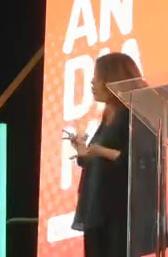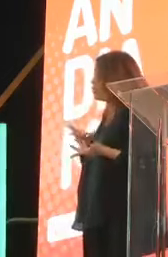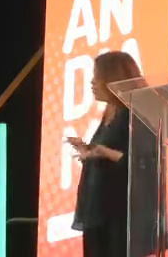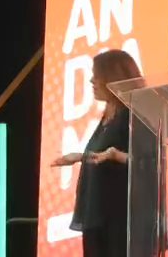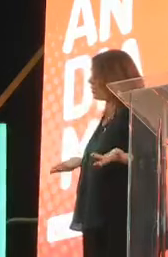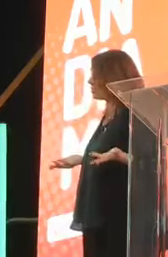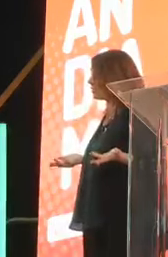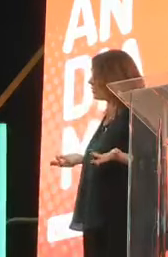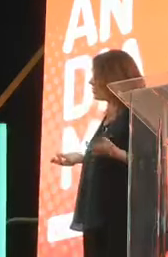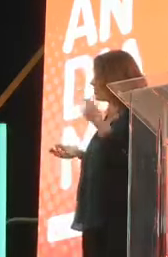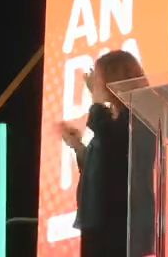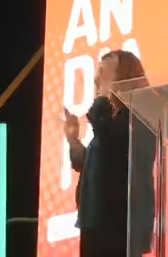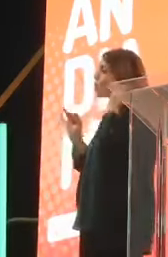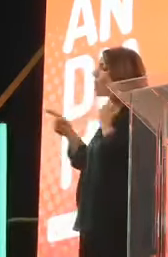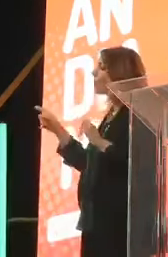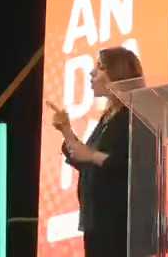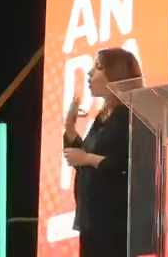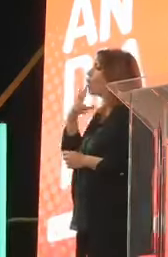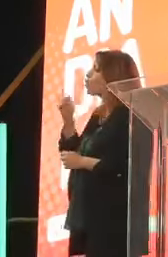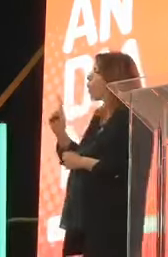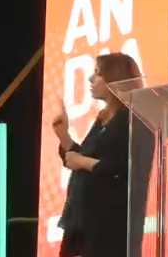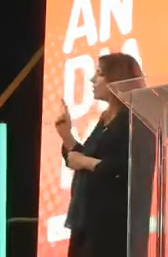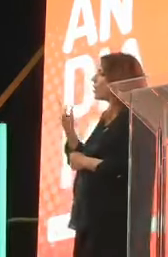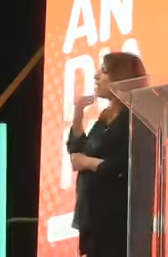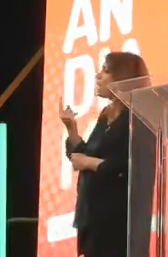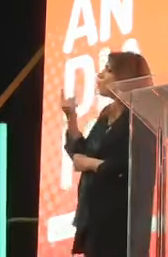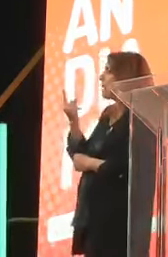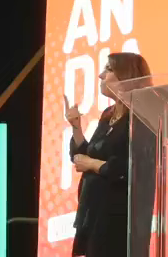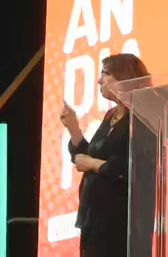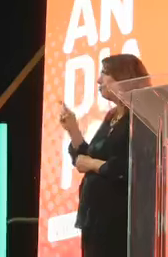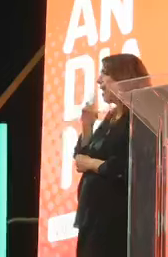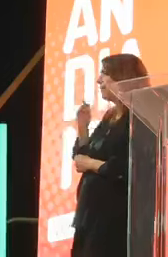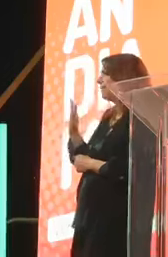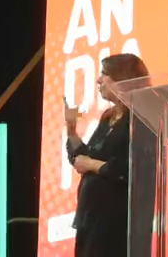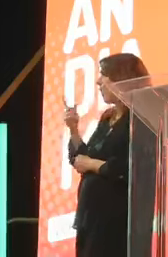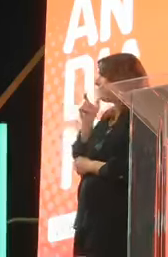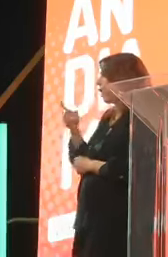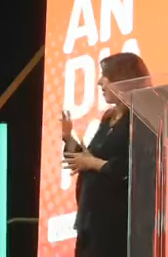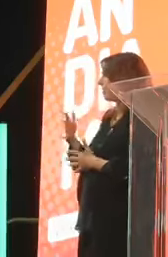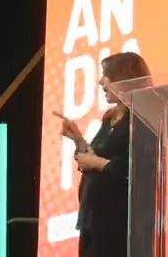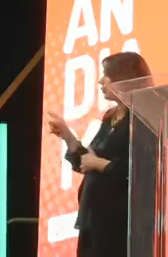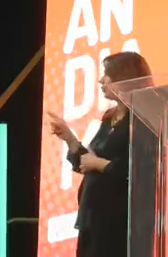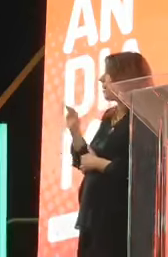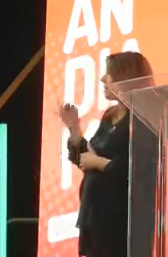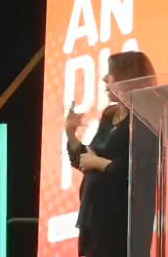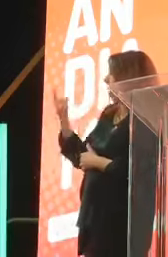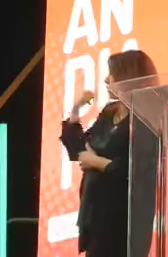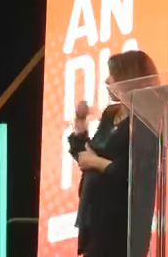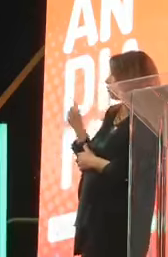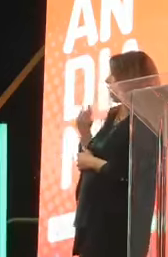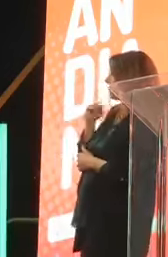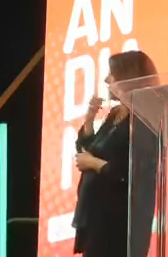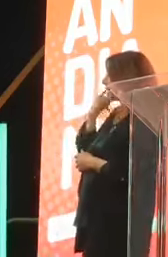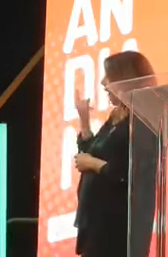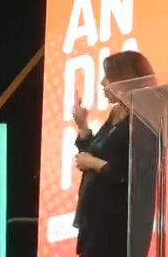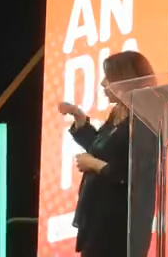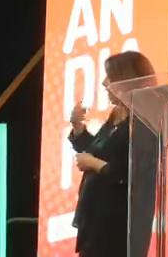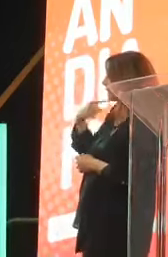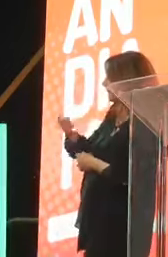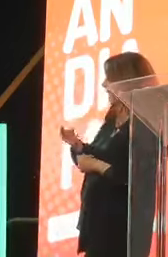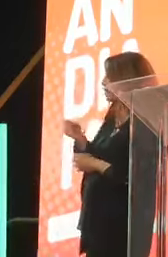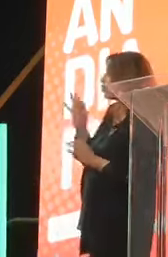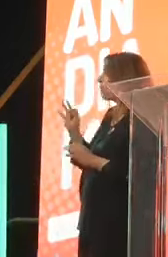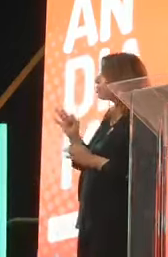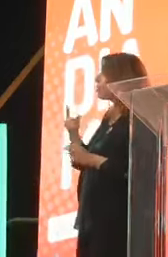Non dicono una parola, anzi ne hanno detta una, devo dire. Abbiamo sentito l'altro giorno qualcuno di loro dire che